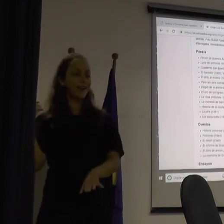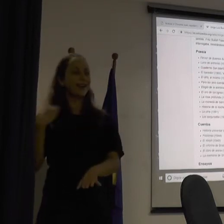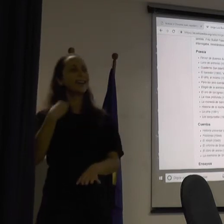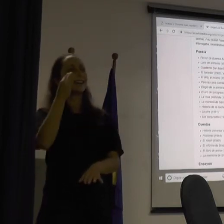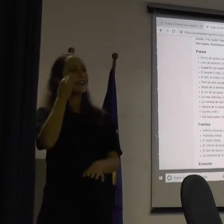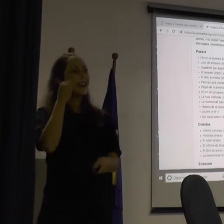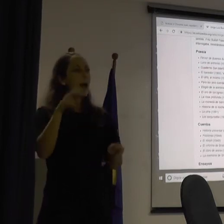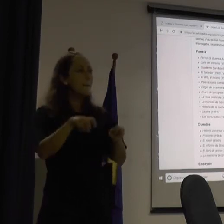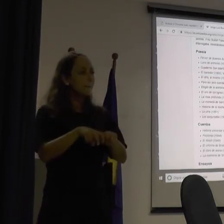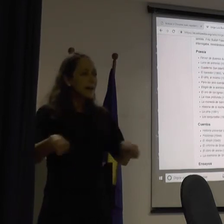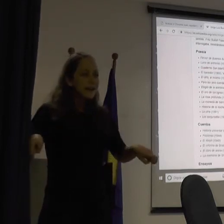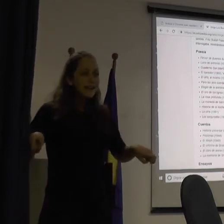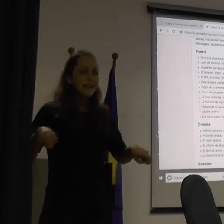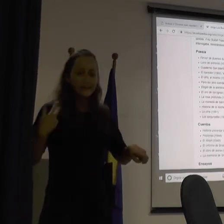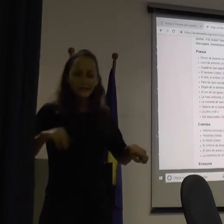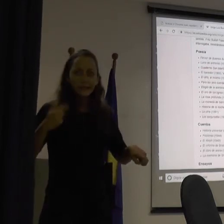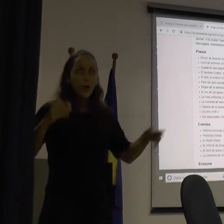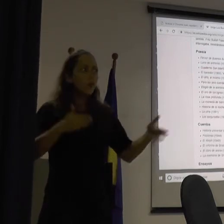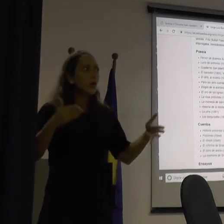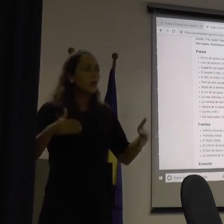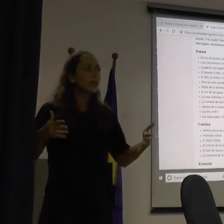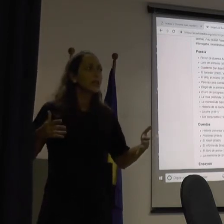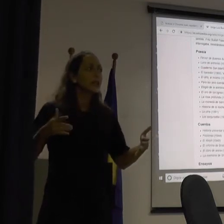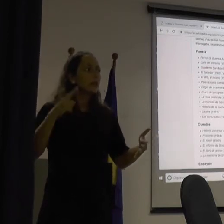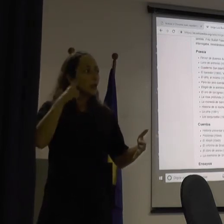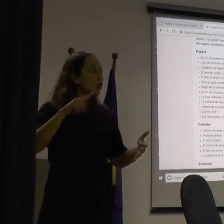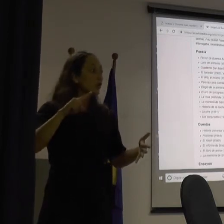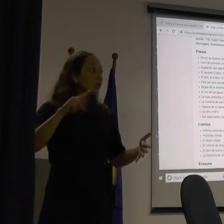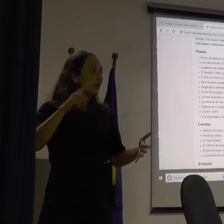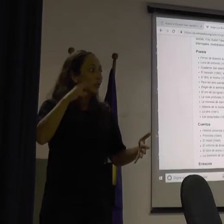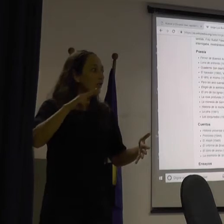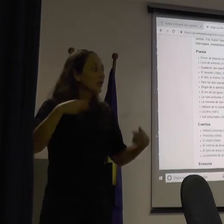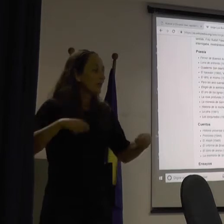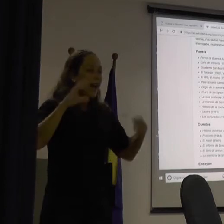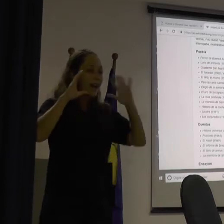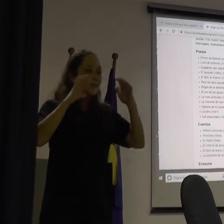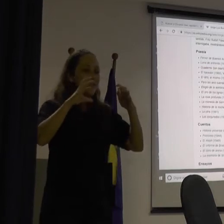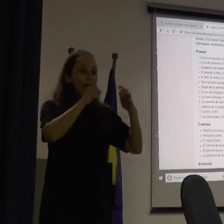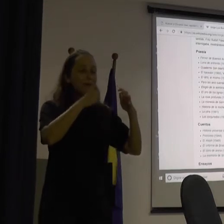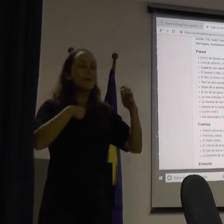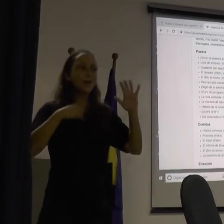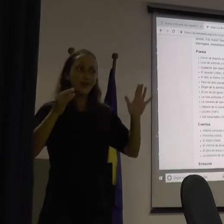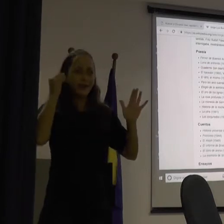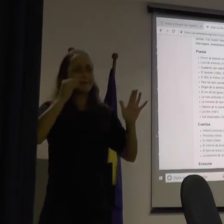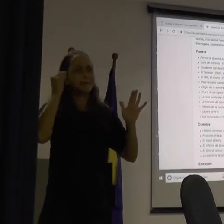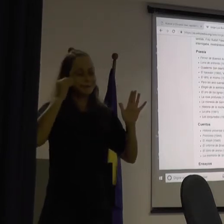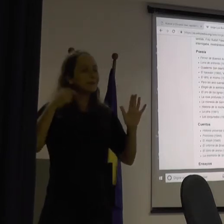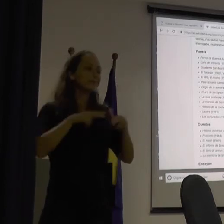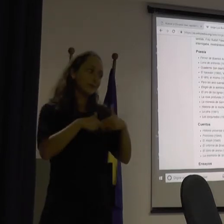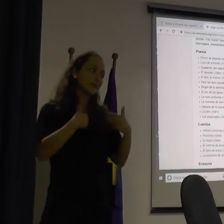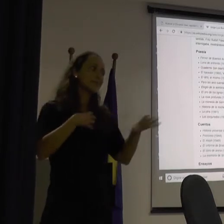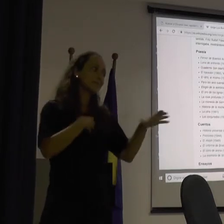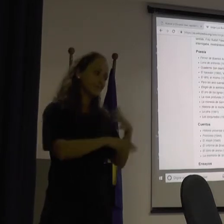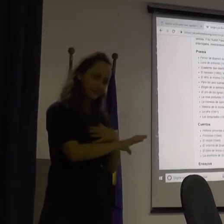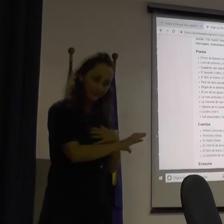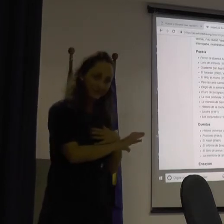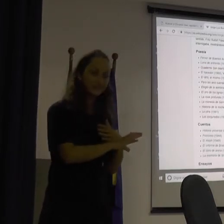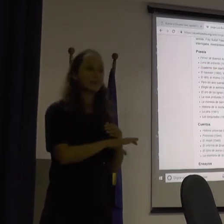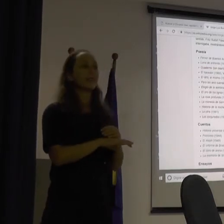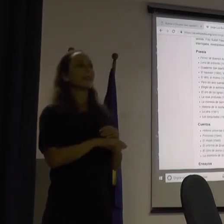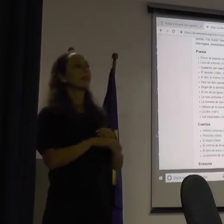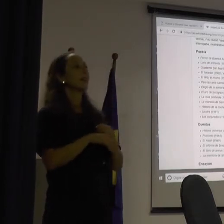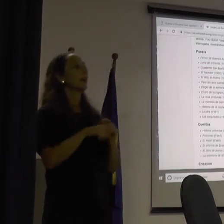3 dias, então não tem nenhum problema. Eu falei, tranquilo, não tem... E eu só não podia ficar quando o